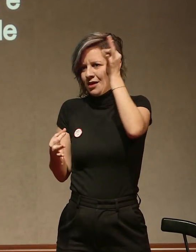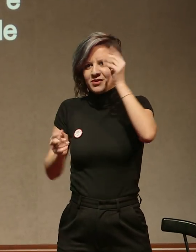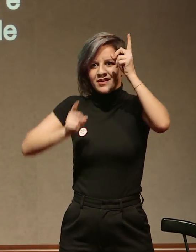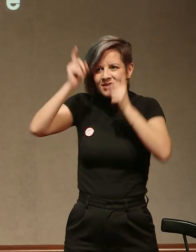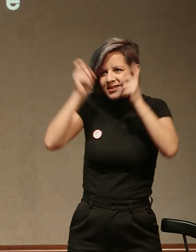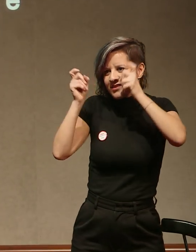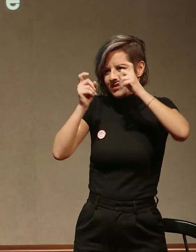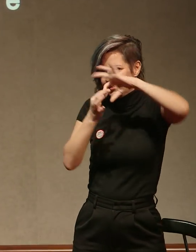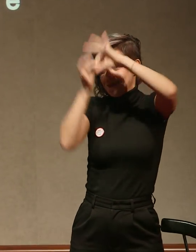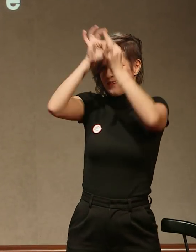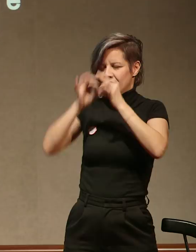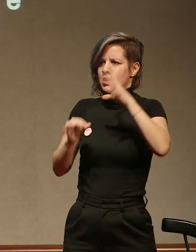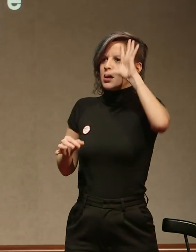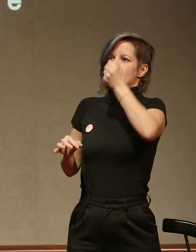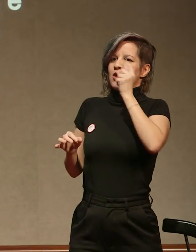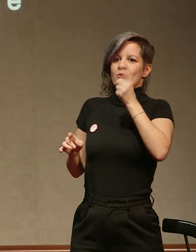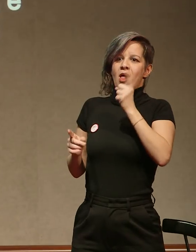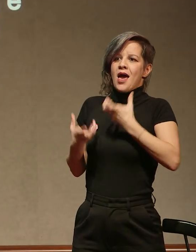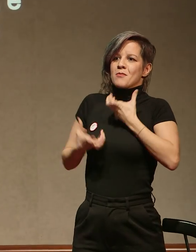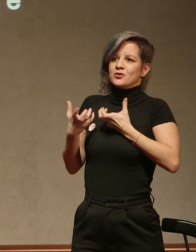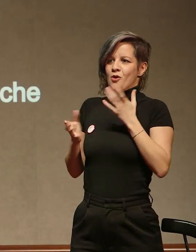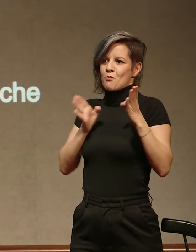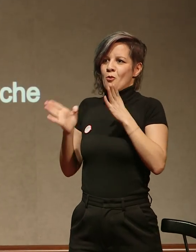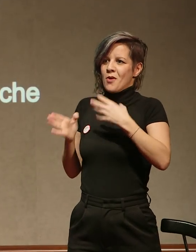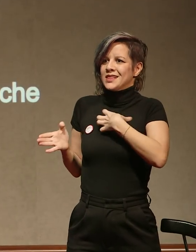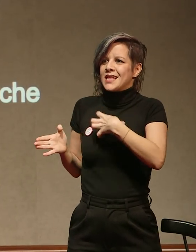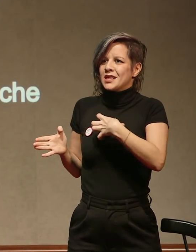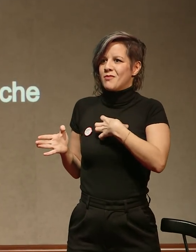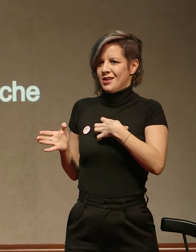messaggio facendovi degli esempi visivi collegati proprio al